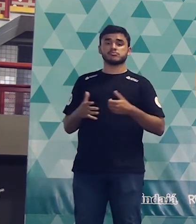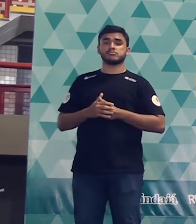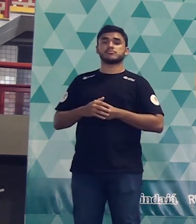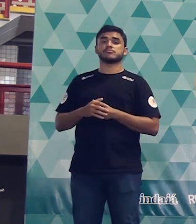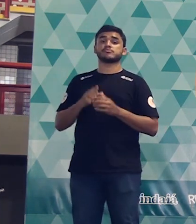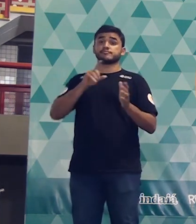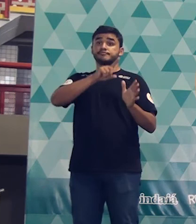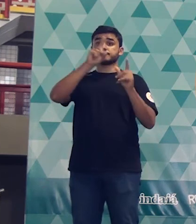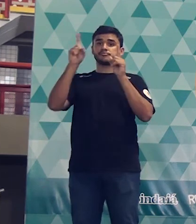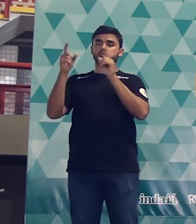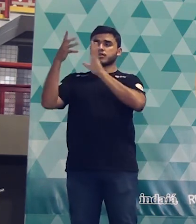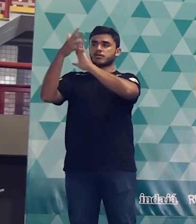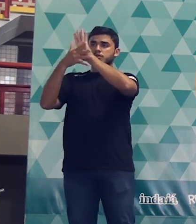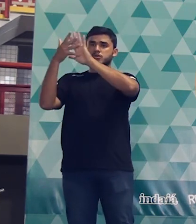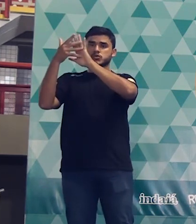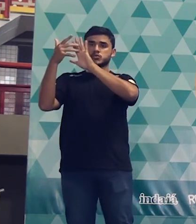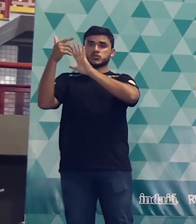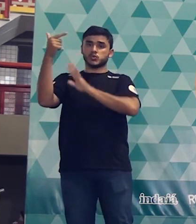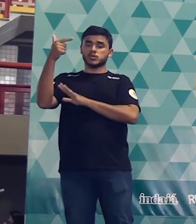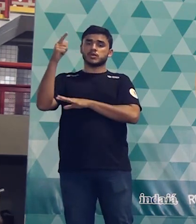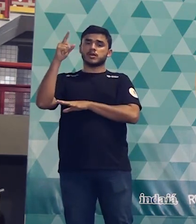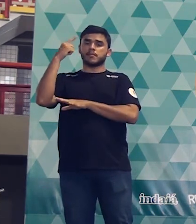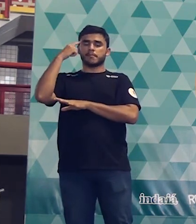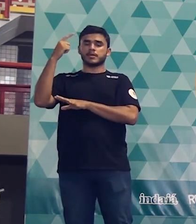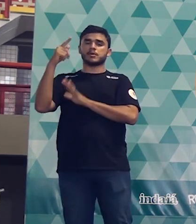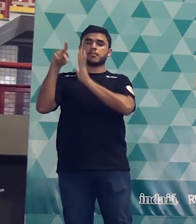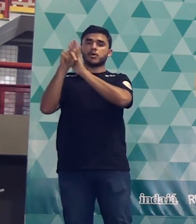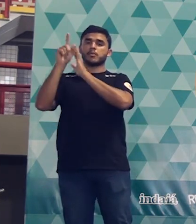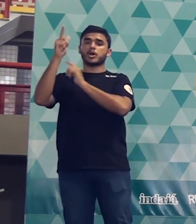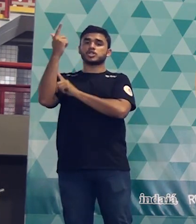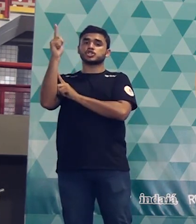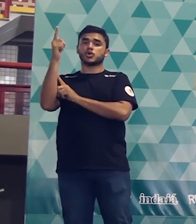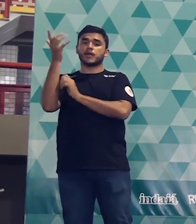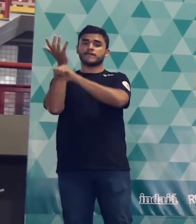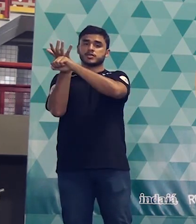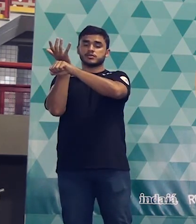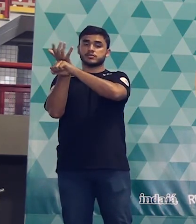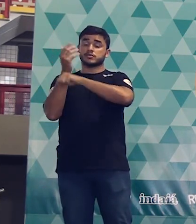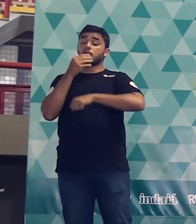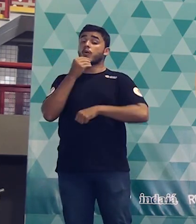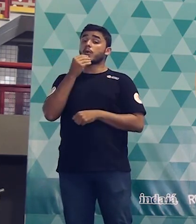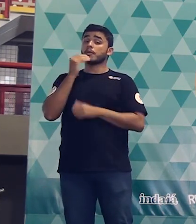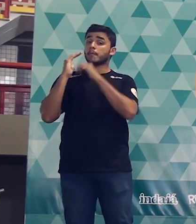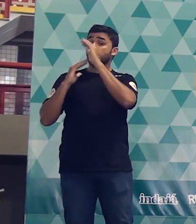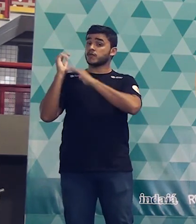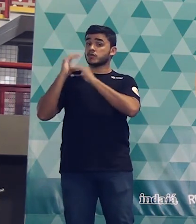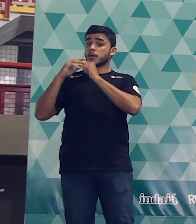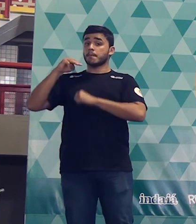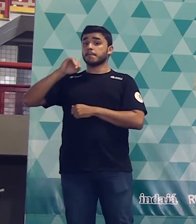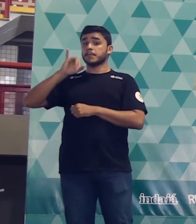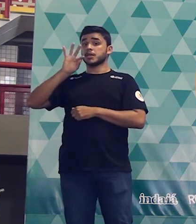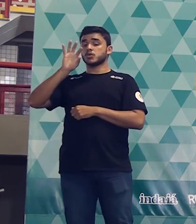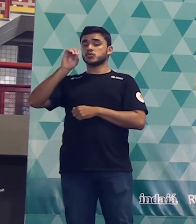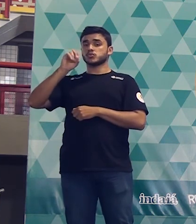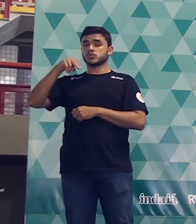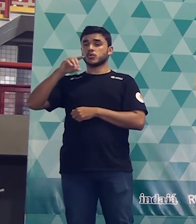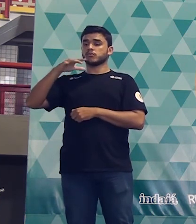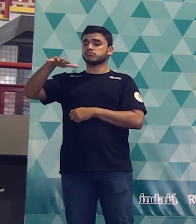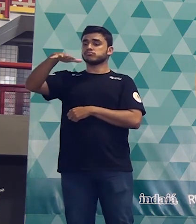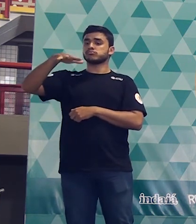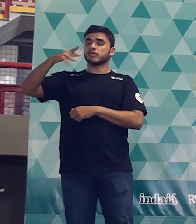de geografia. Fragmento também. Segundo o geógrafo Milton Santos, o espaço geográfico é a